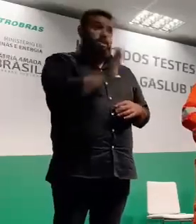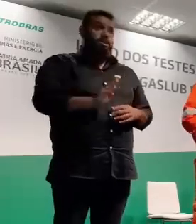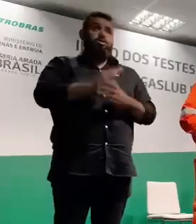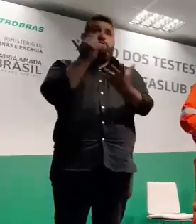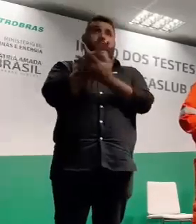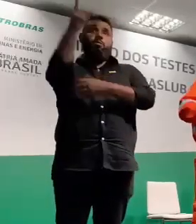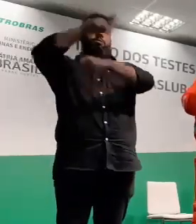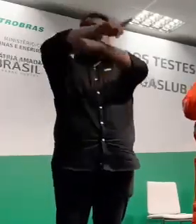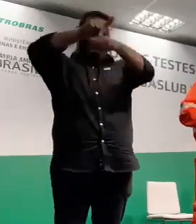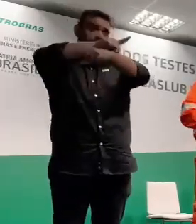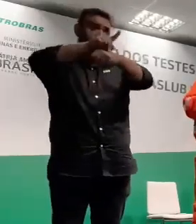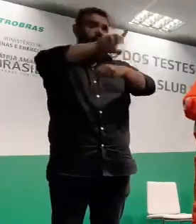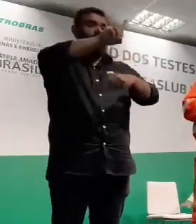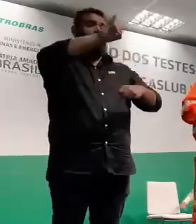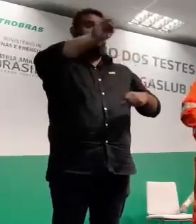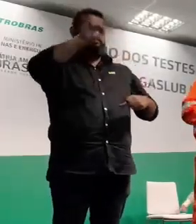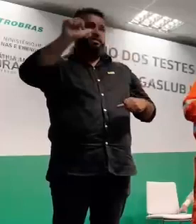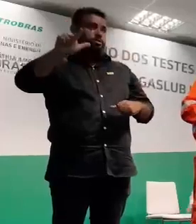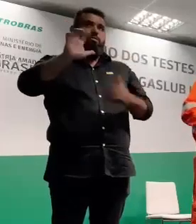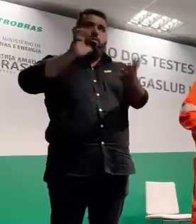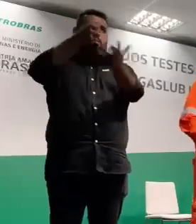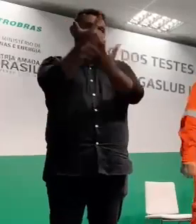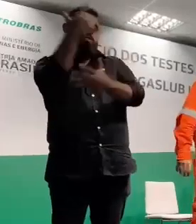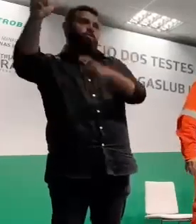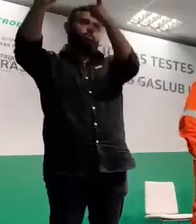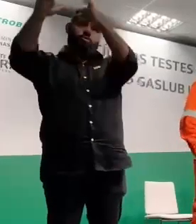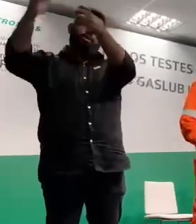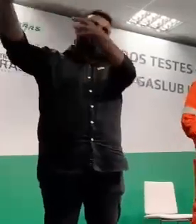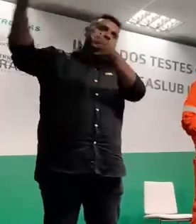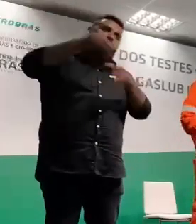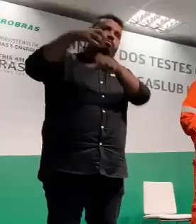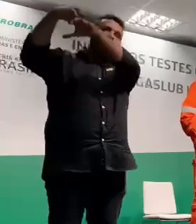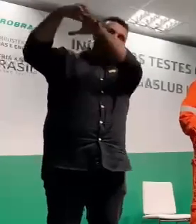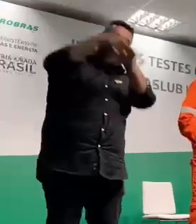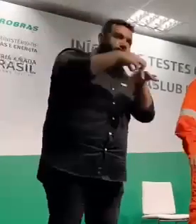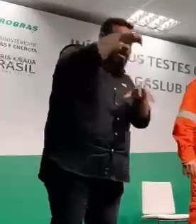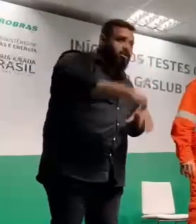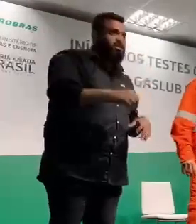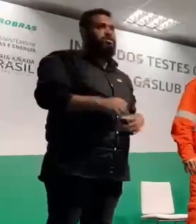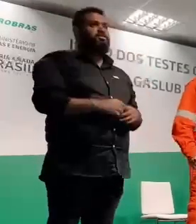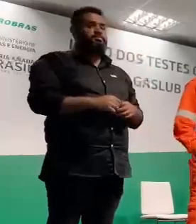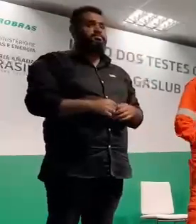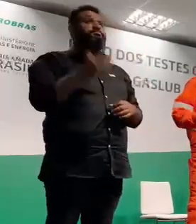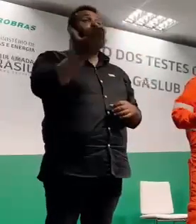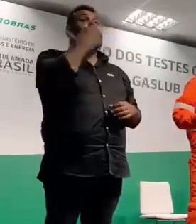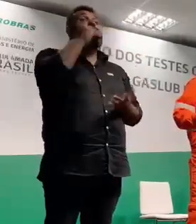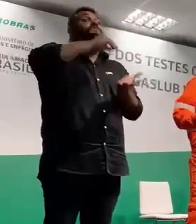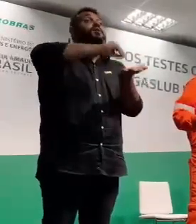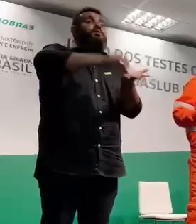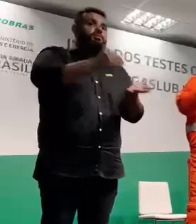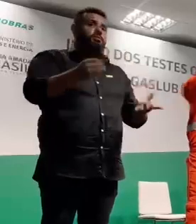Brasil importa diesel, o Brasil importa gasolina. Está fazendo falta esses produtos. E por